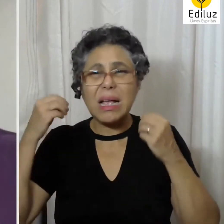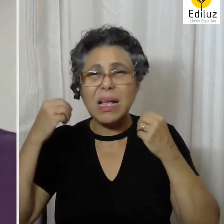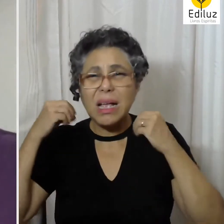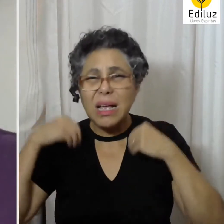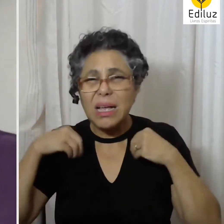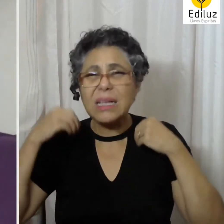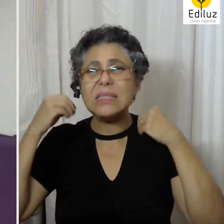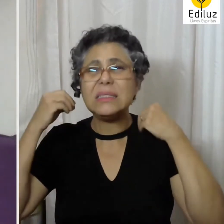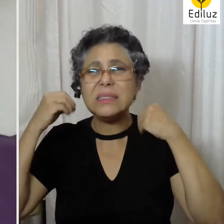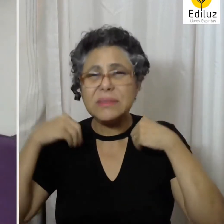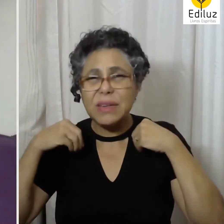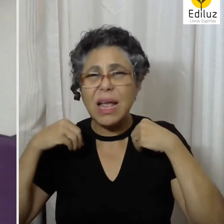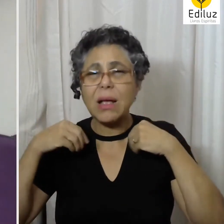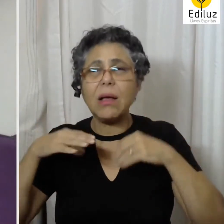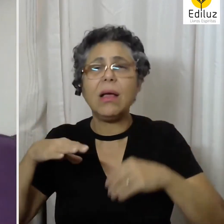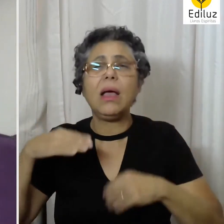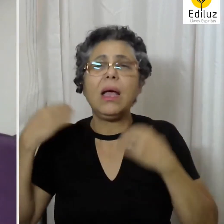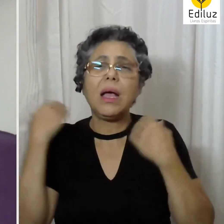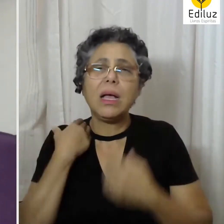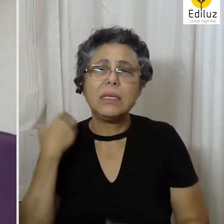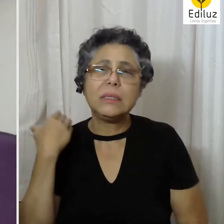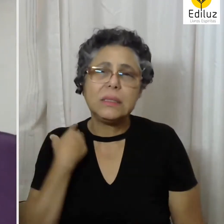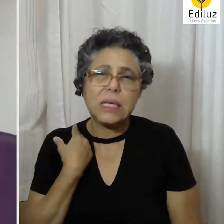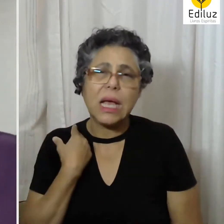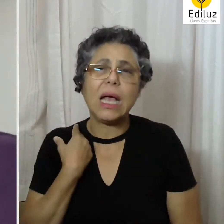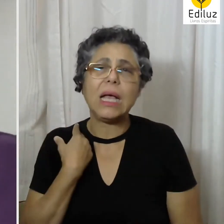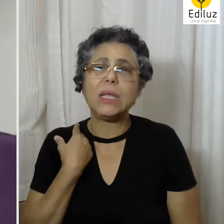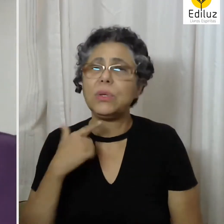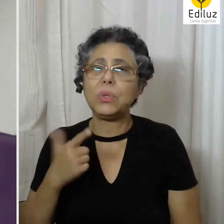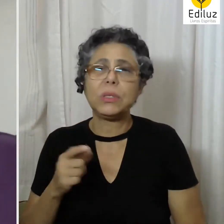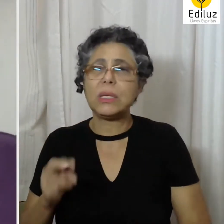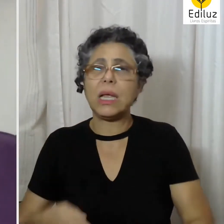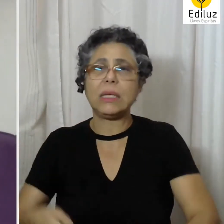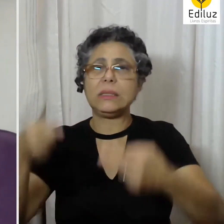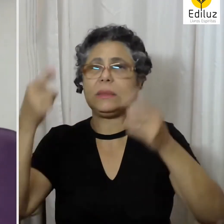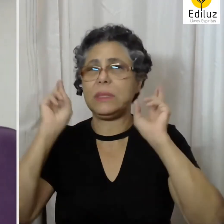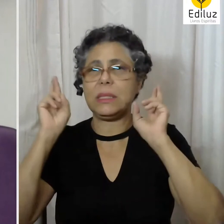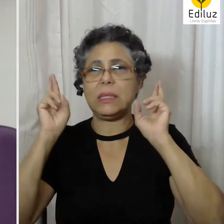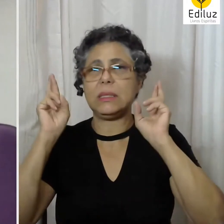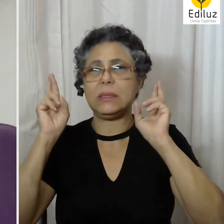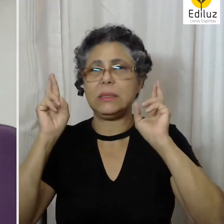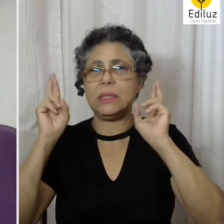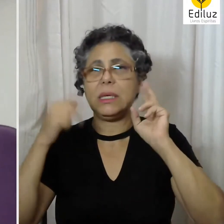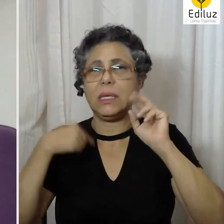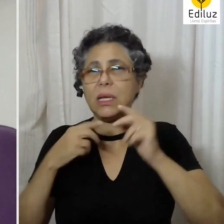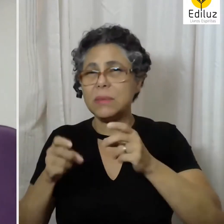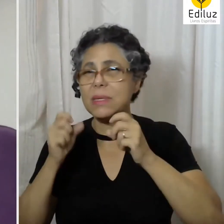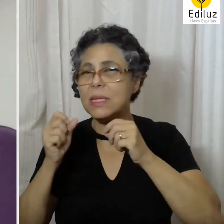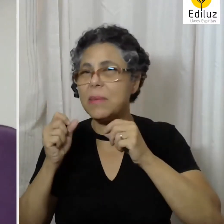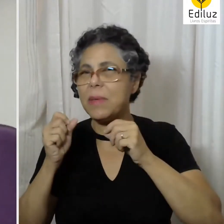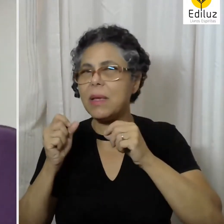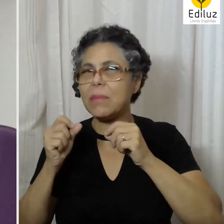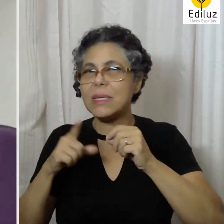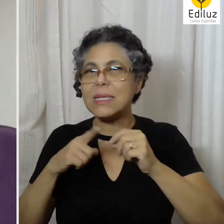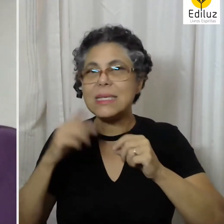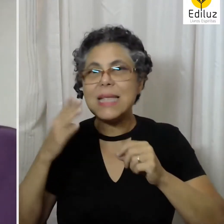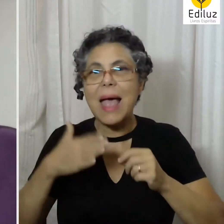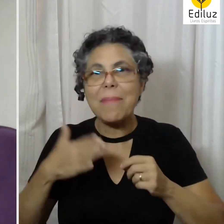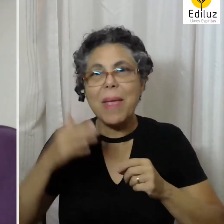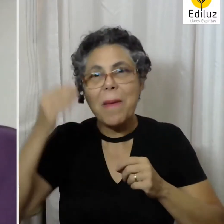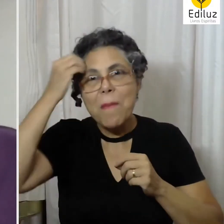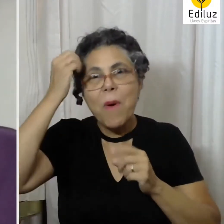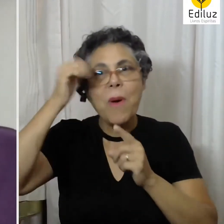mais esperança. E a gente percebe isso. E temos a obrigação moral de renovar